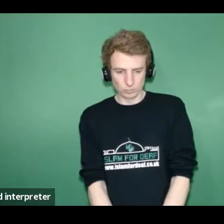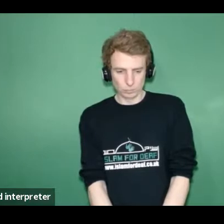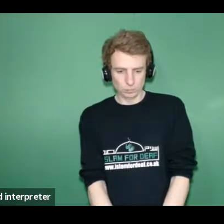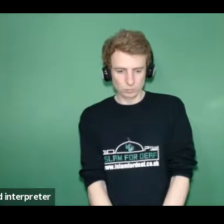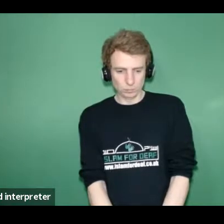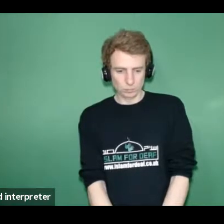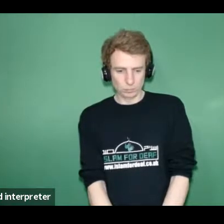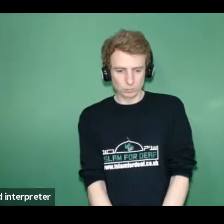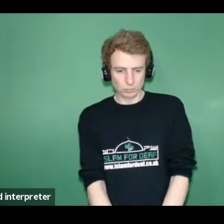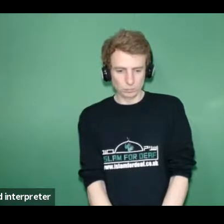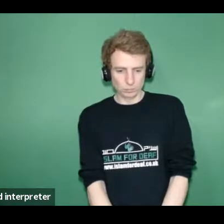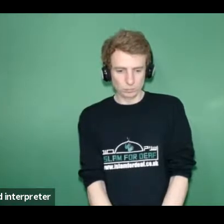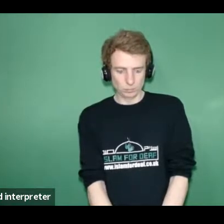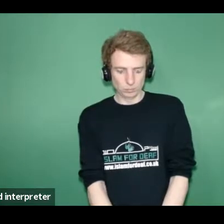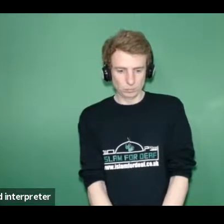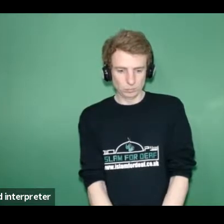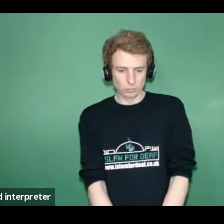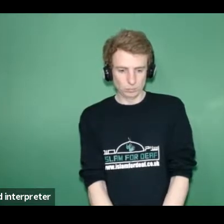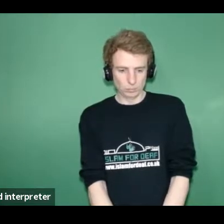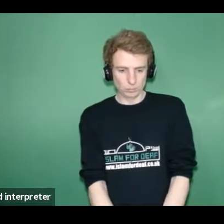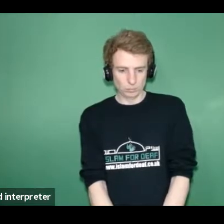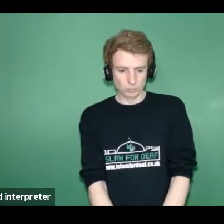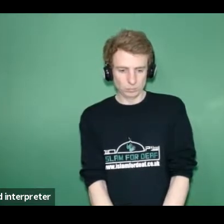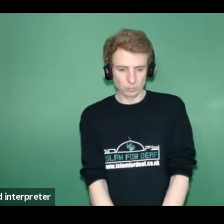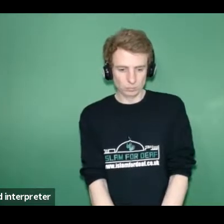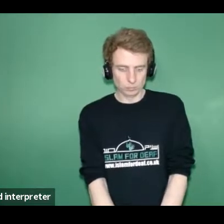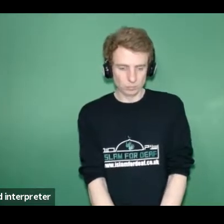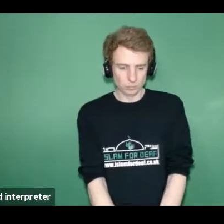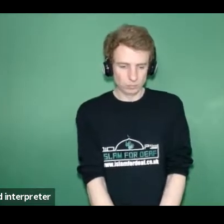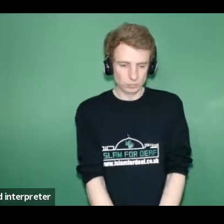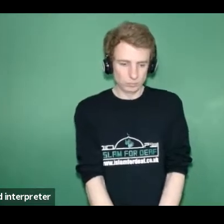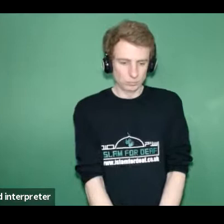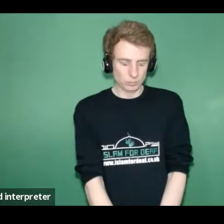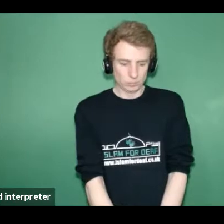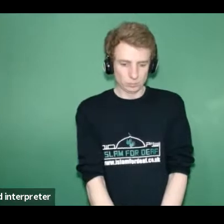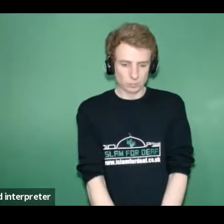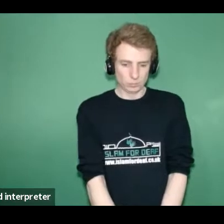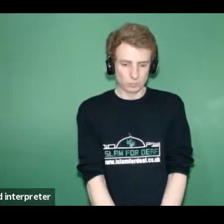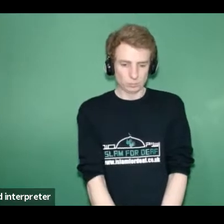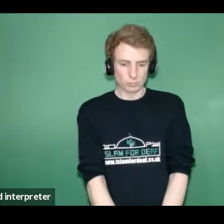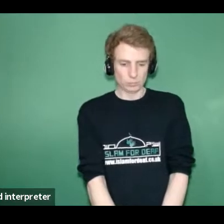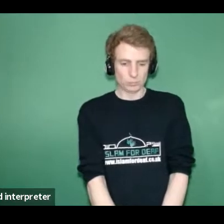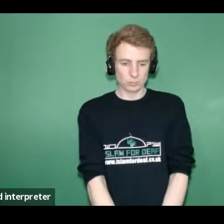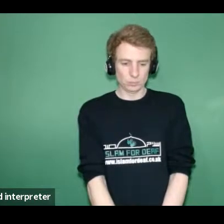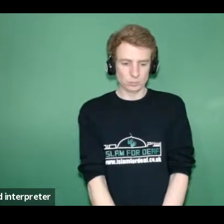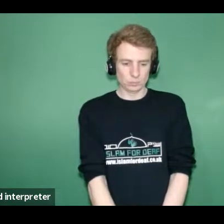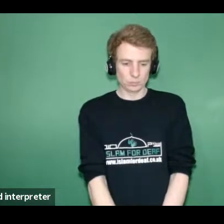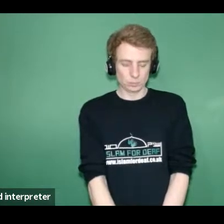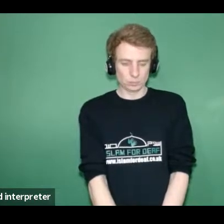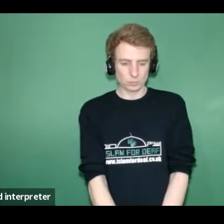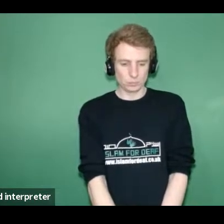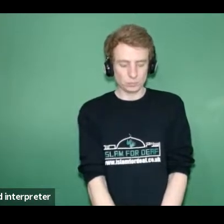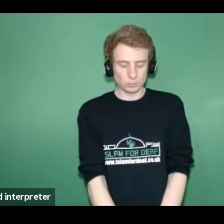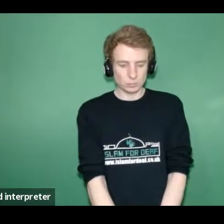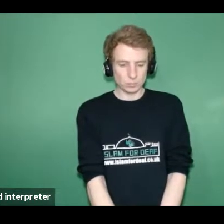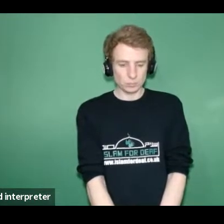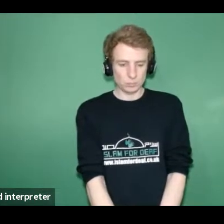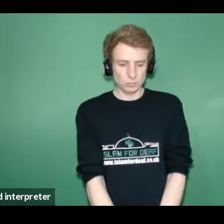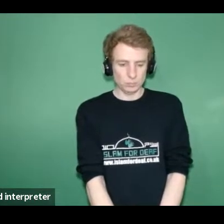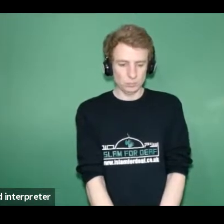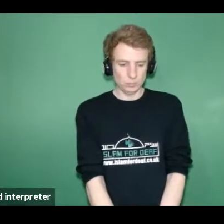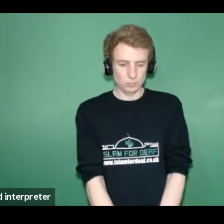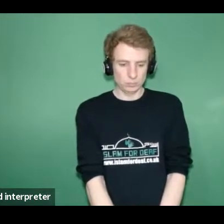المترجمين للغة الإنجليزية والمترجمين بلغة الإشارة، فجزا الله الجميع خيرا على هذه